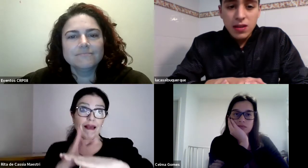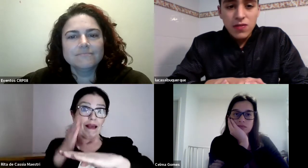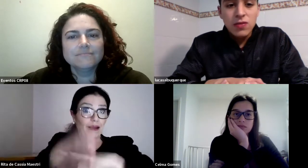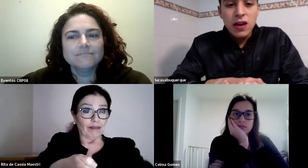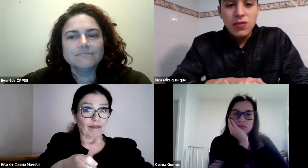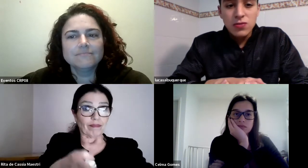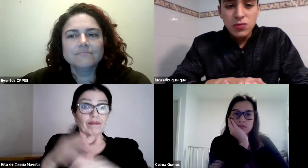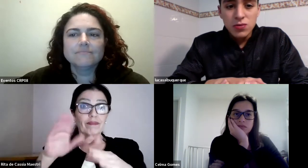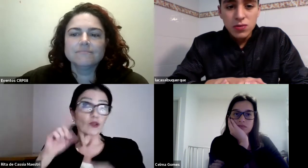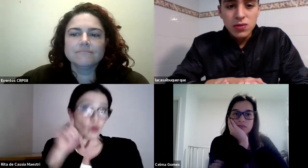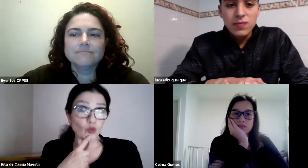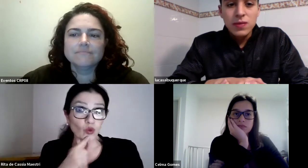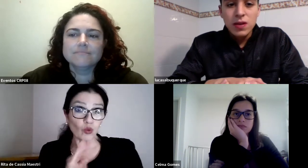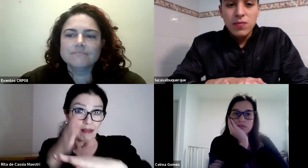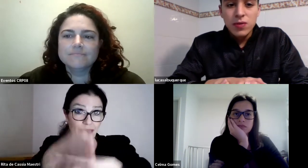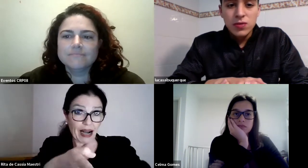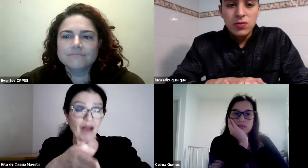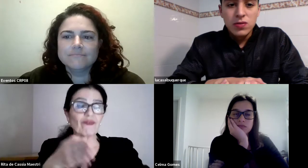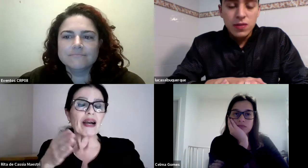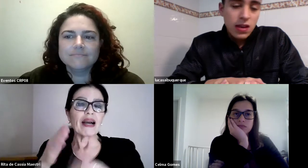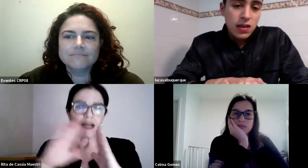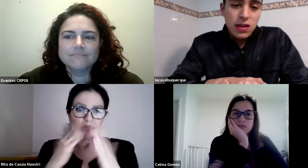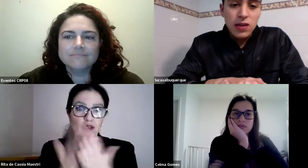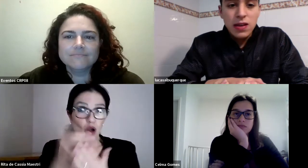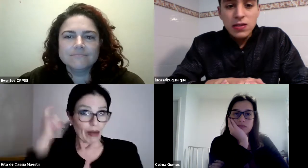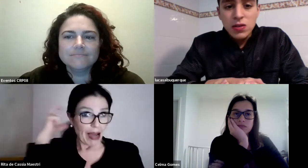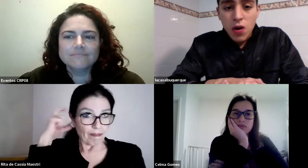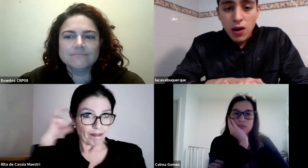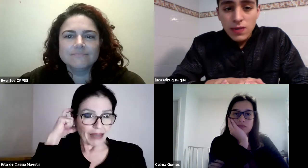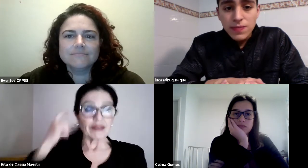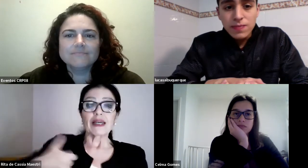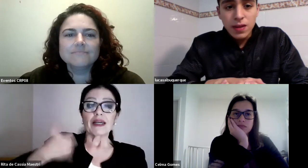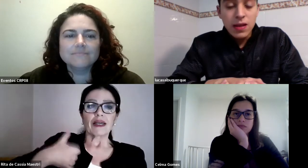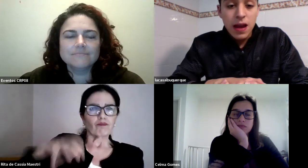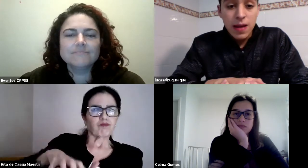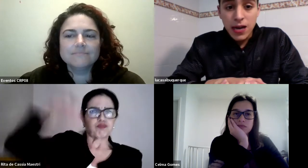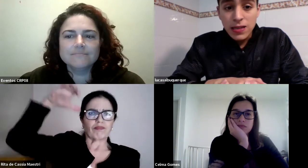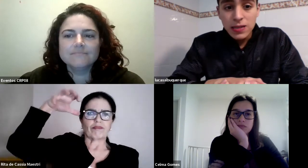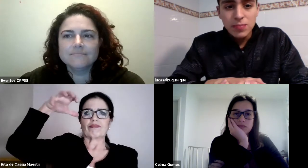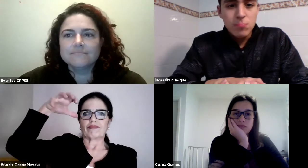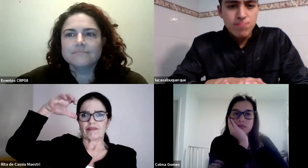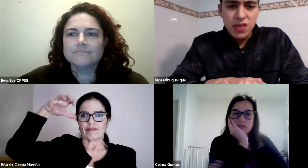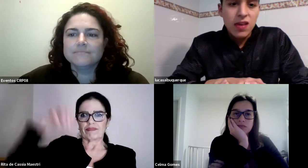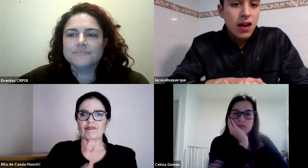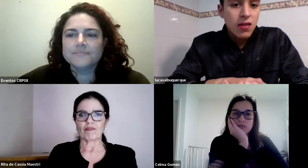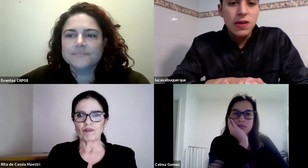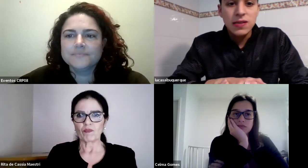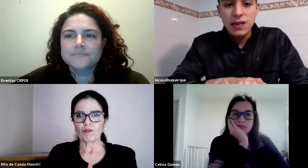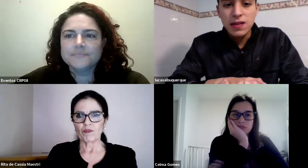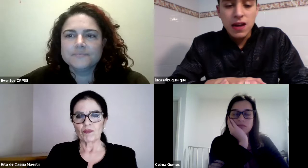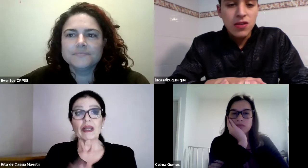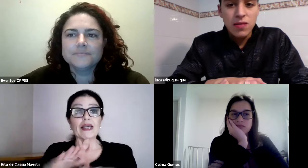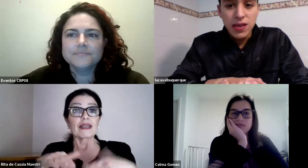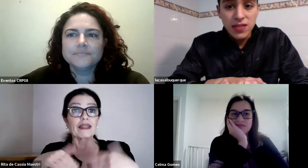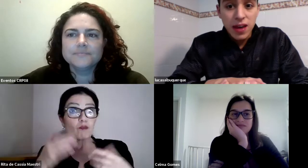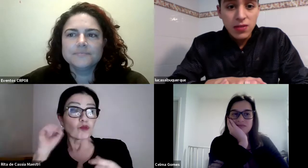percebendo as dificuldades dos surdos, pois os surdos iam até a escola, na Paz, já com uma certa